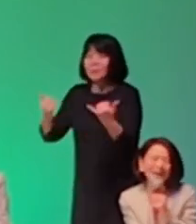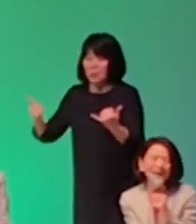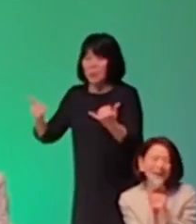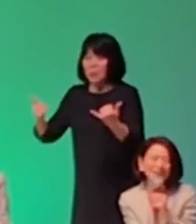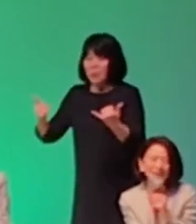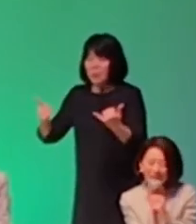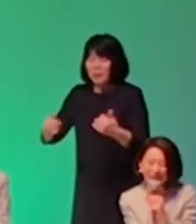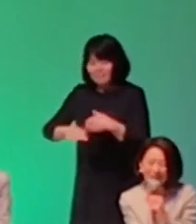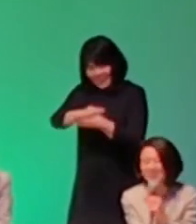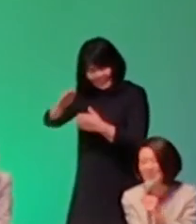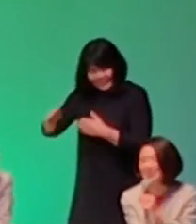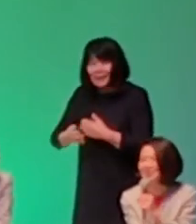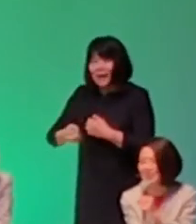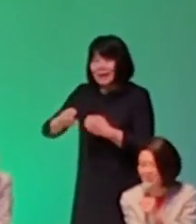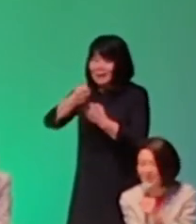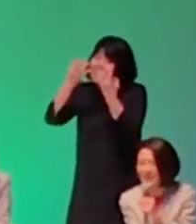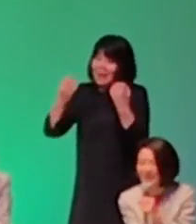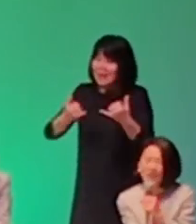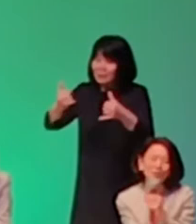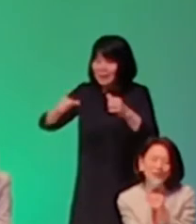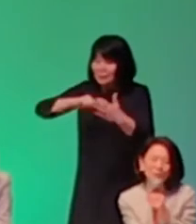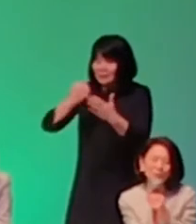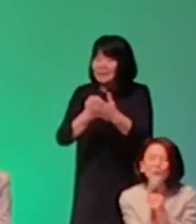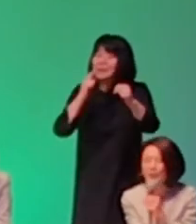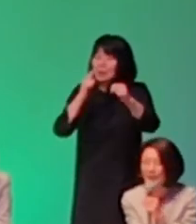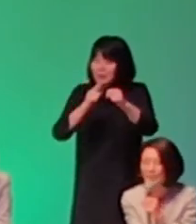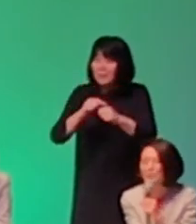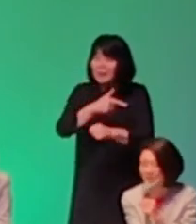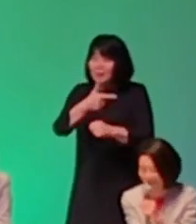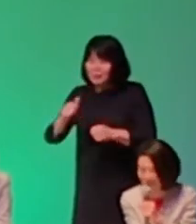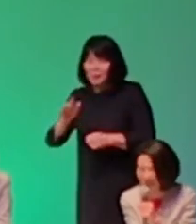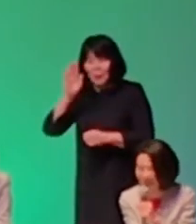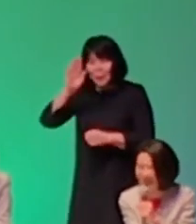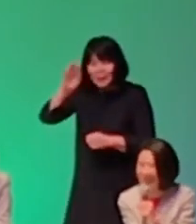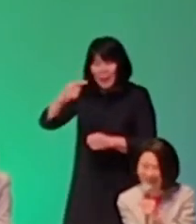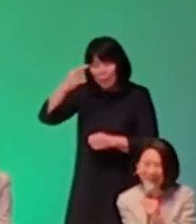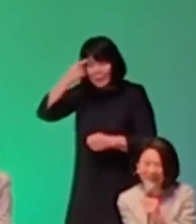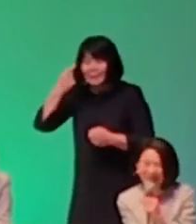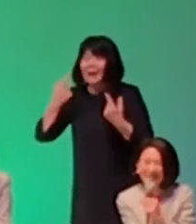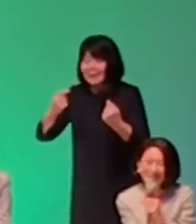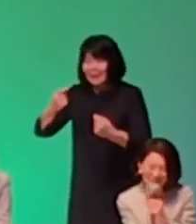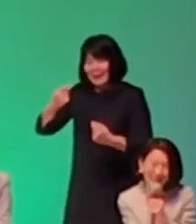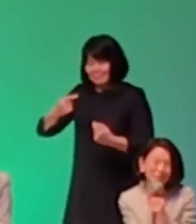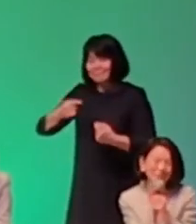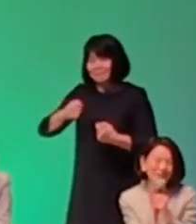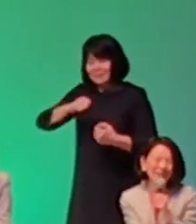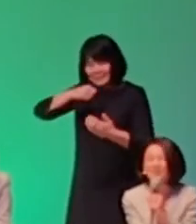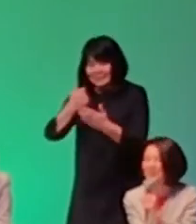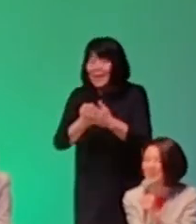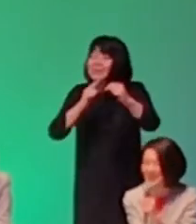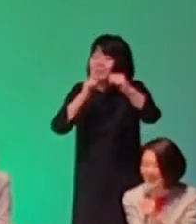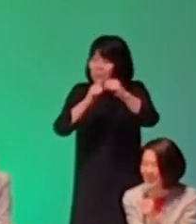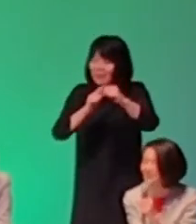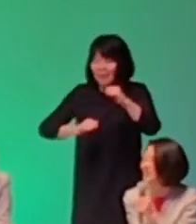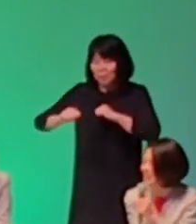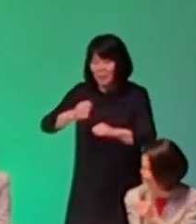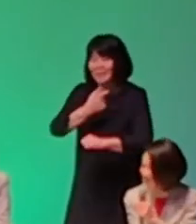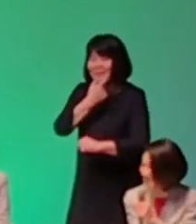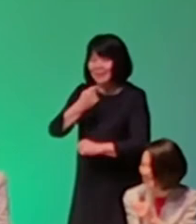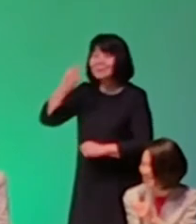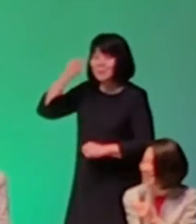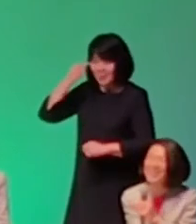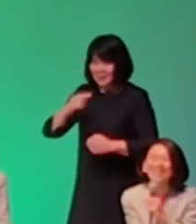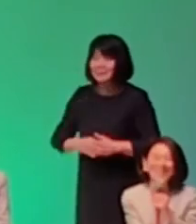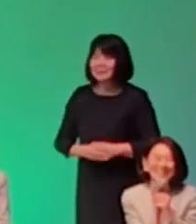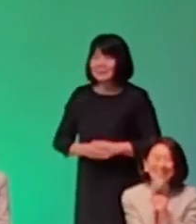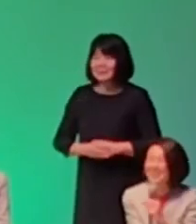みんなが輝ける社会の実現のためにいろいろなことをこれからも模索しながら考えて実現に向けて動いていきたいと思っています